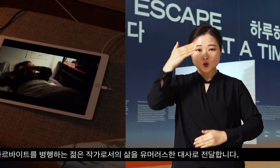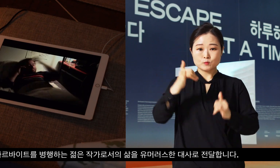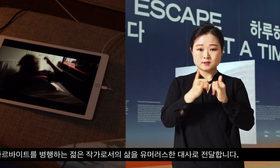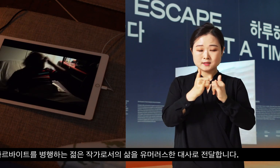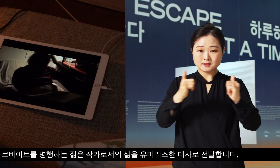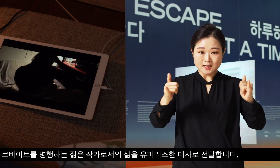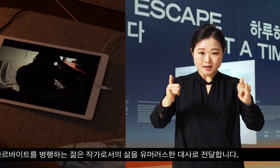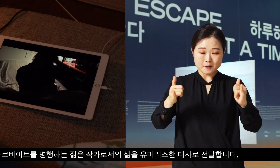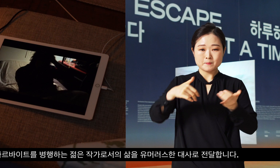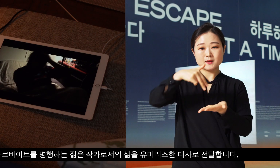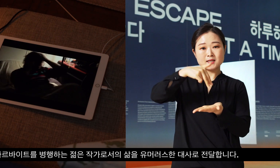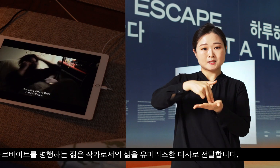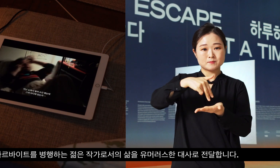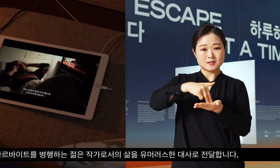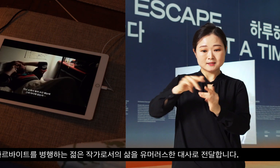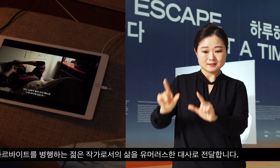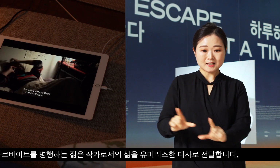대사로 전달합니다.